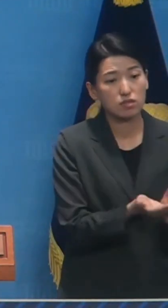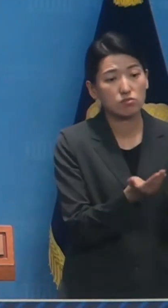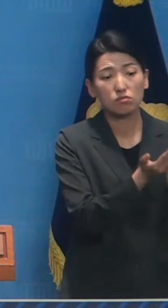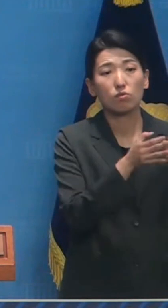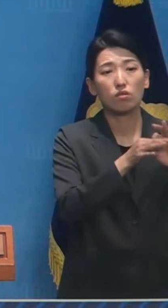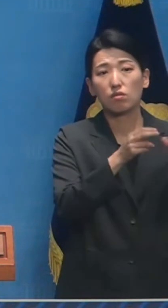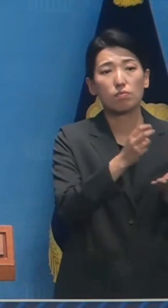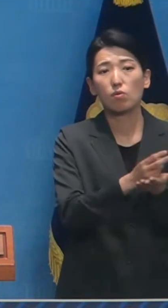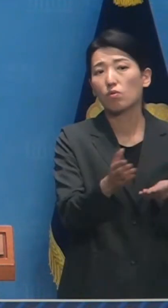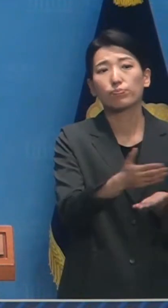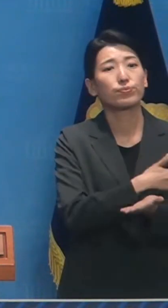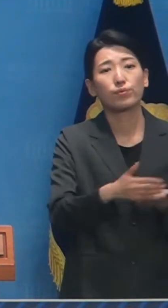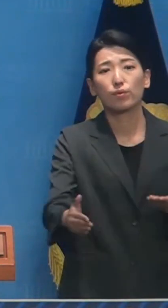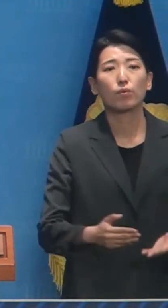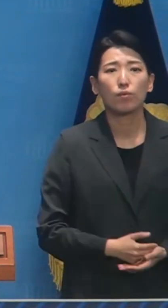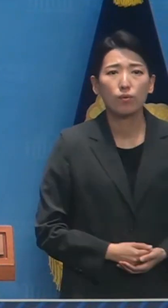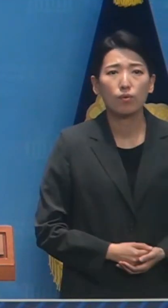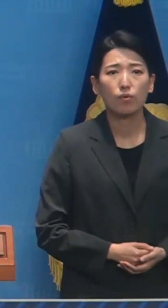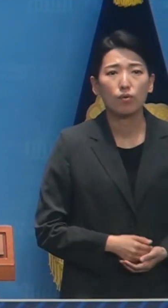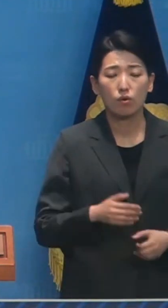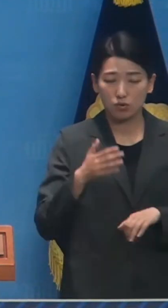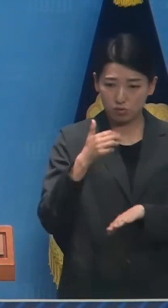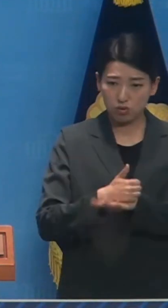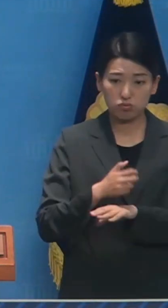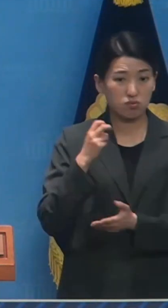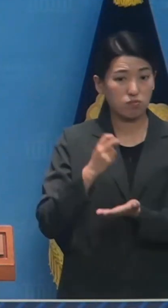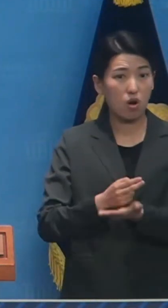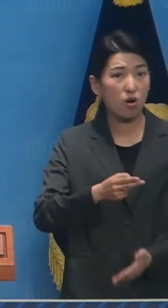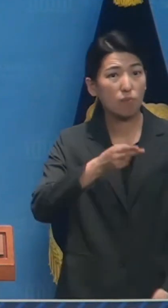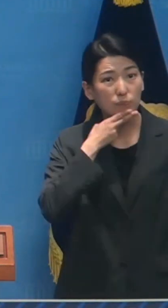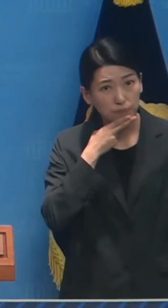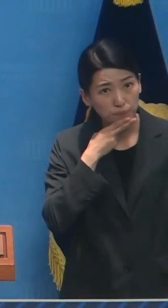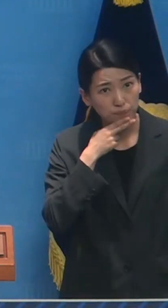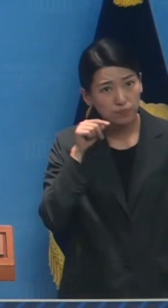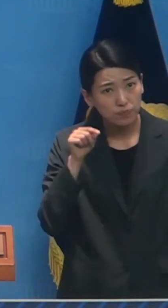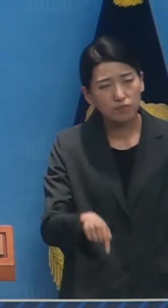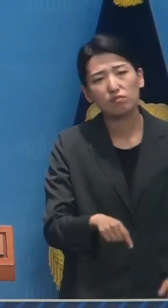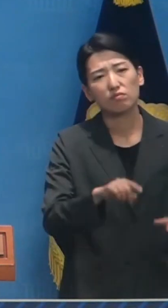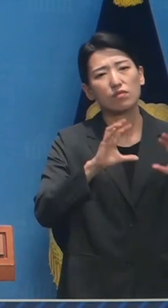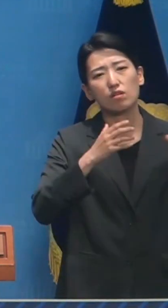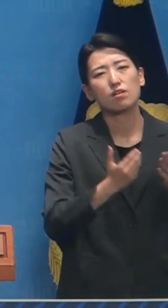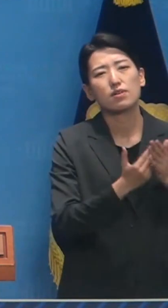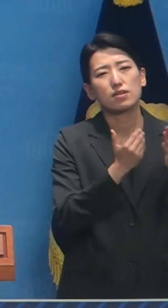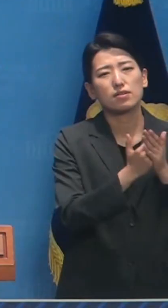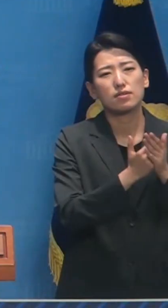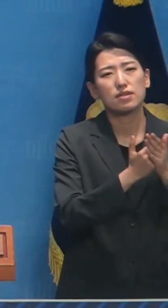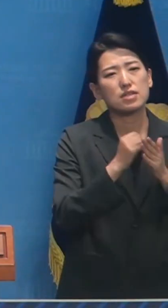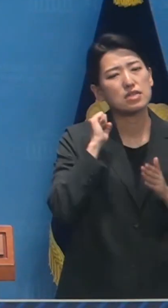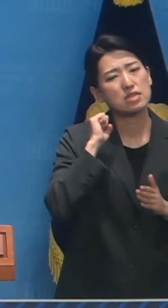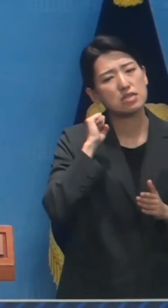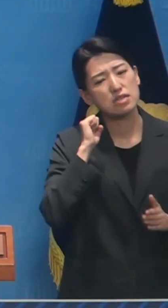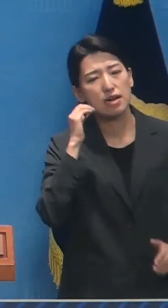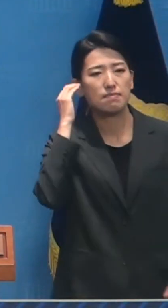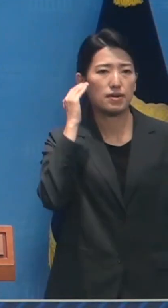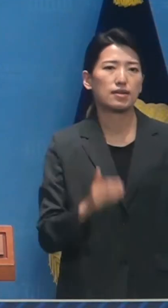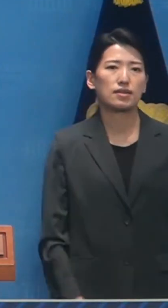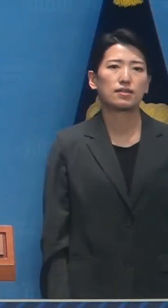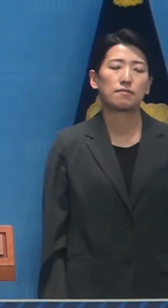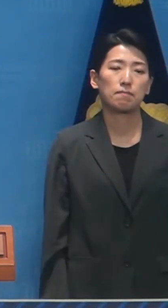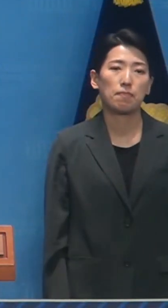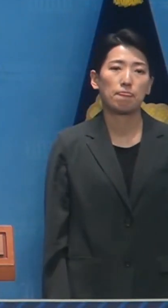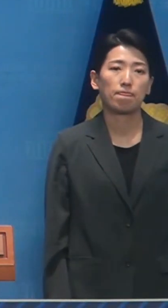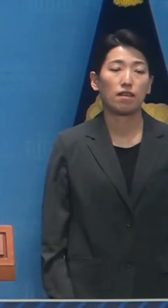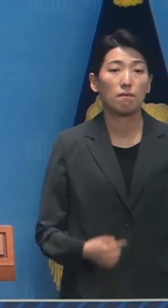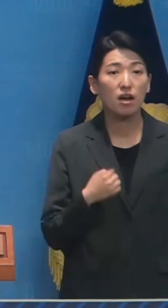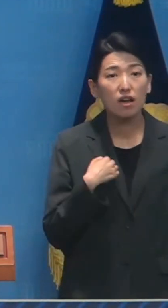그대로 위헌적 조치가 대한민국 발전의 기초를 허물고 있었다는 것이다. 이건